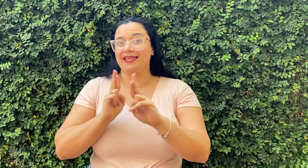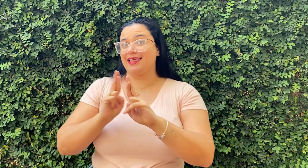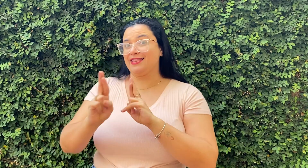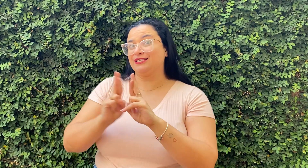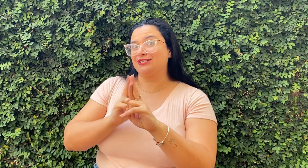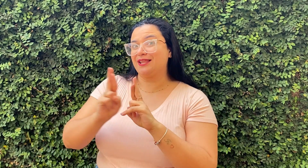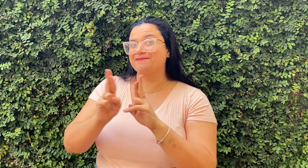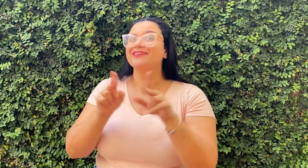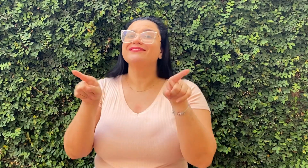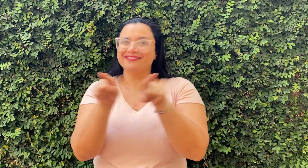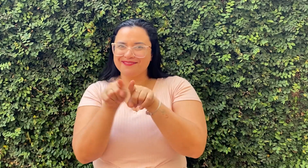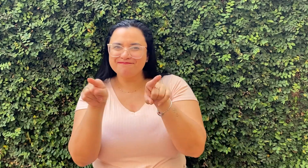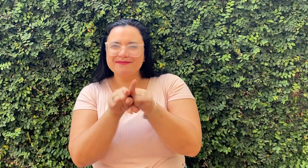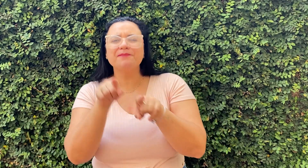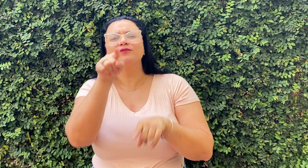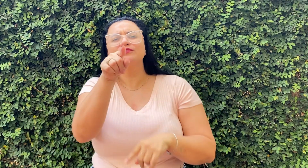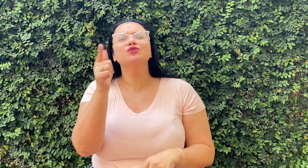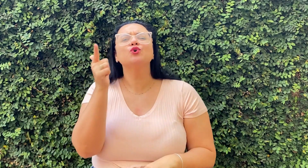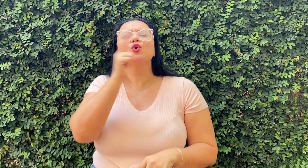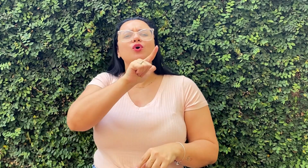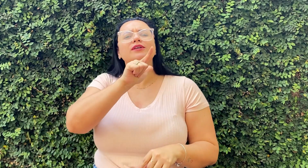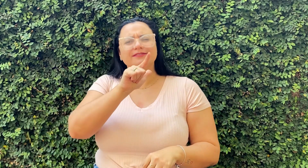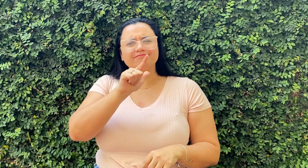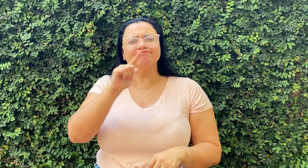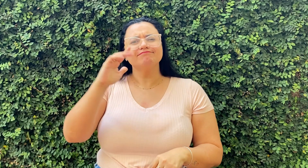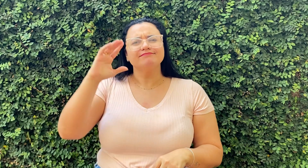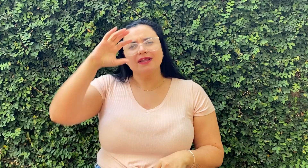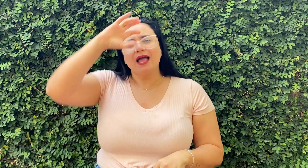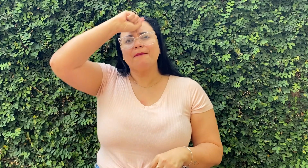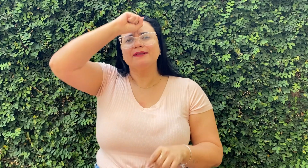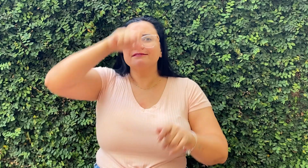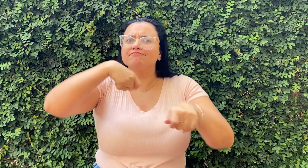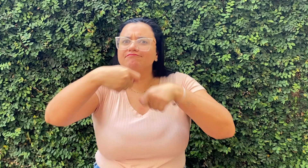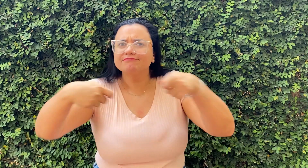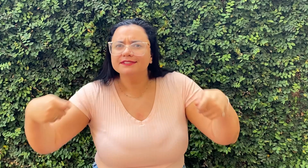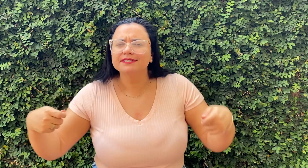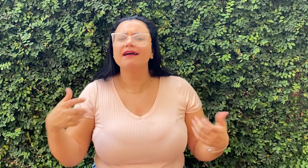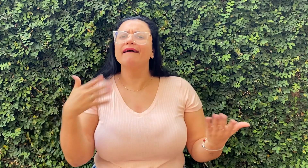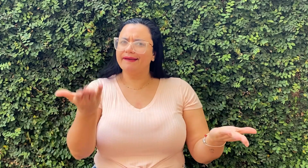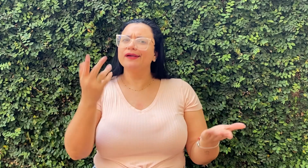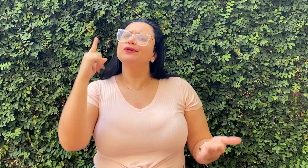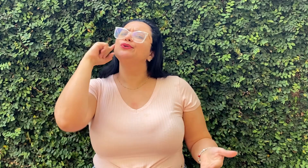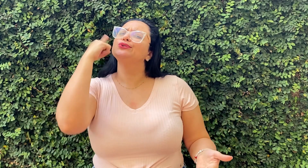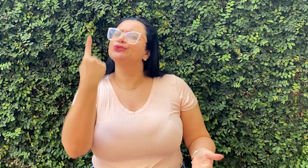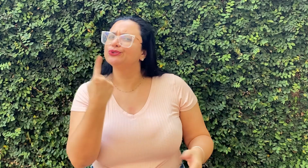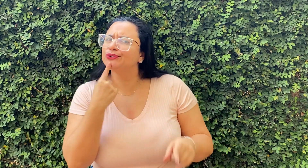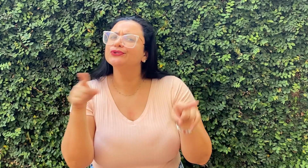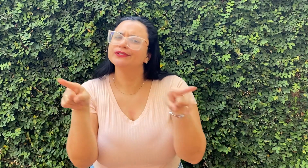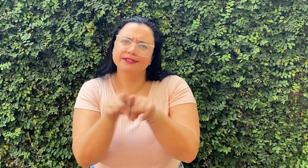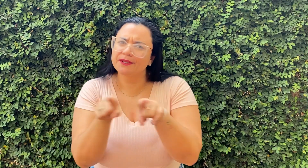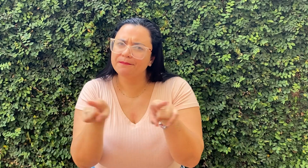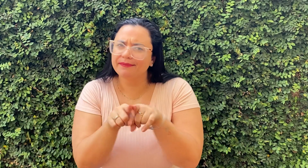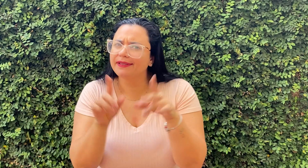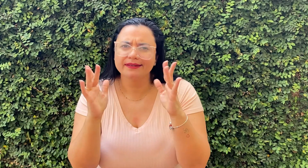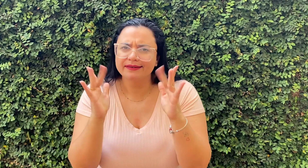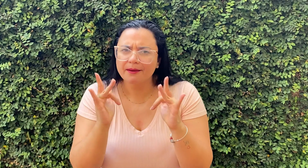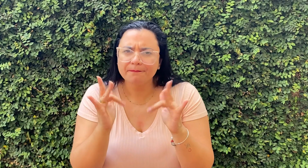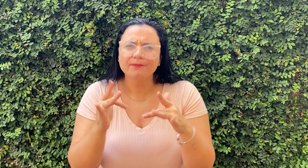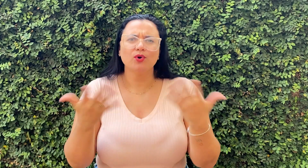Agora eu vou falar um pouquinho de relacionamento. Para você conseguir aprender alguns sinais, ó, para você saber, o surdo